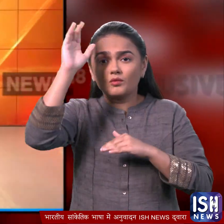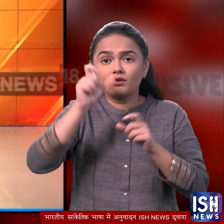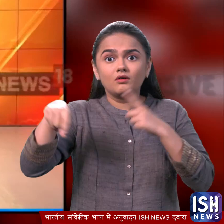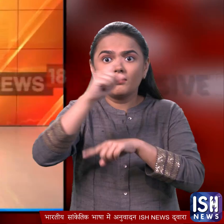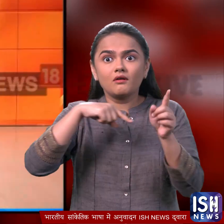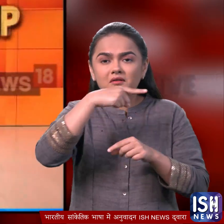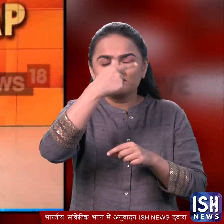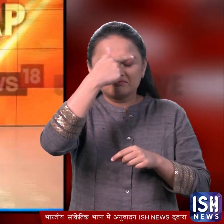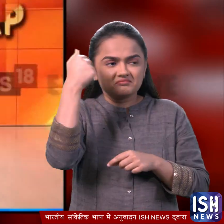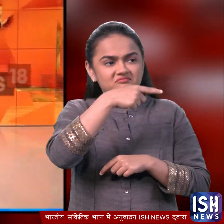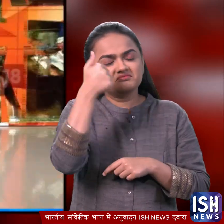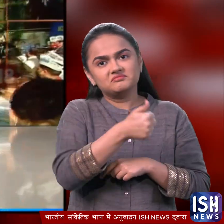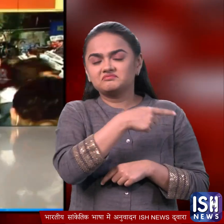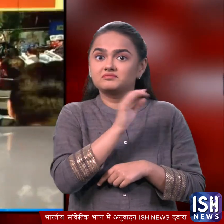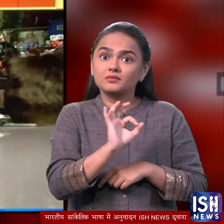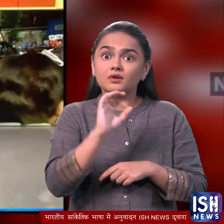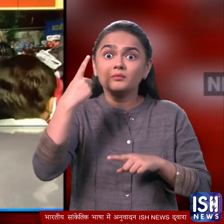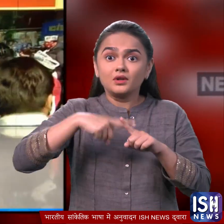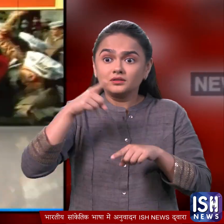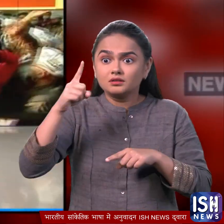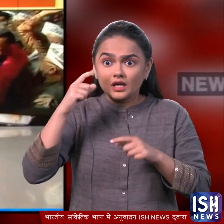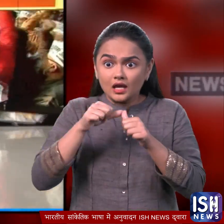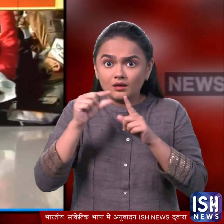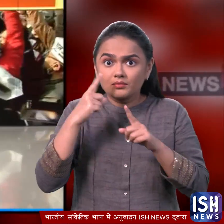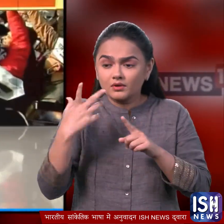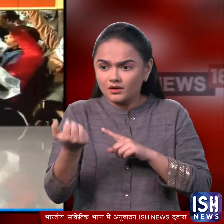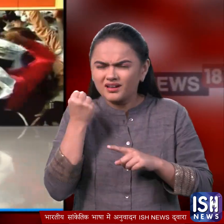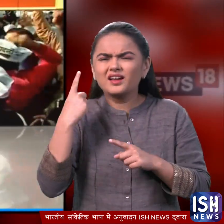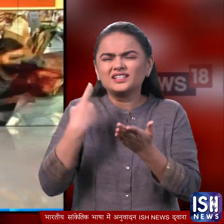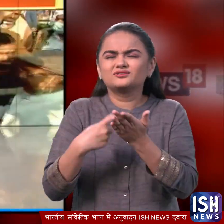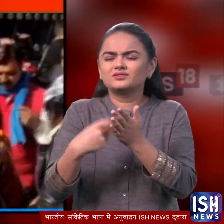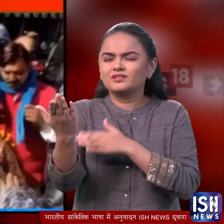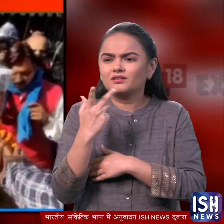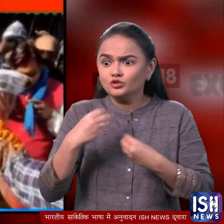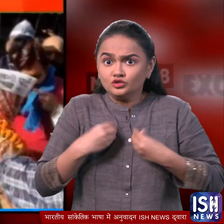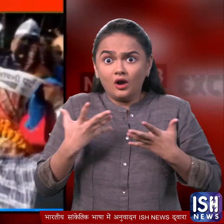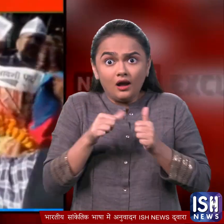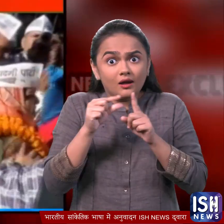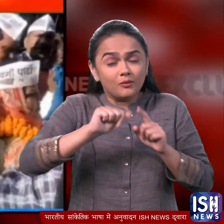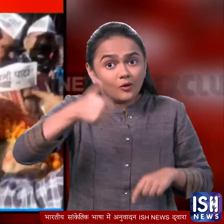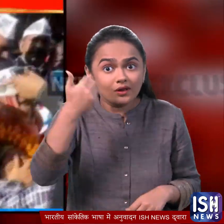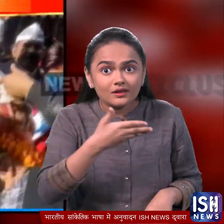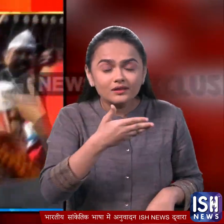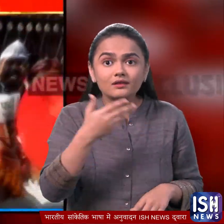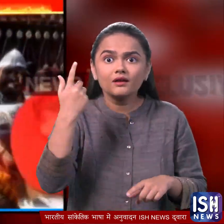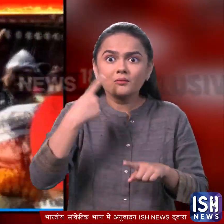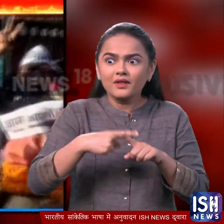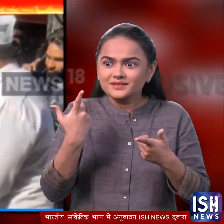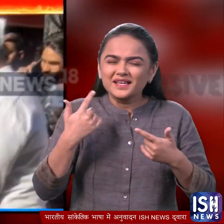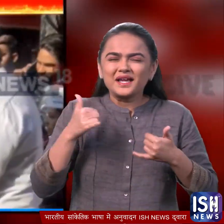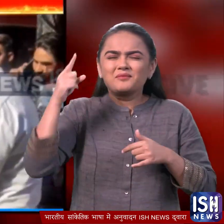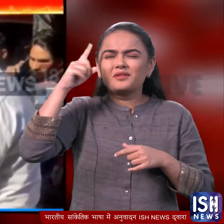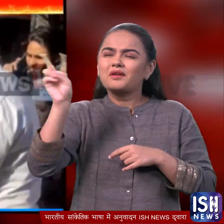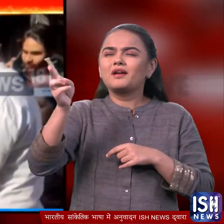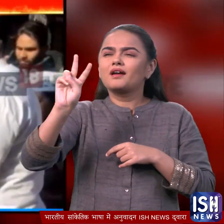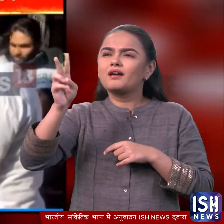की किस्मत का फैसला किया था, लेकिन जब नतीजे आए तो आम आदमी पार्टी ने सभी को चौंका दिया और पूरी बाजी ही पलट दी।